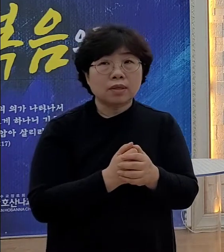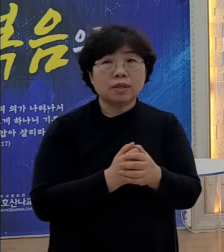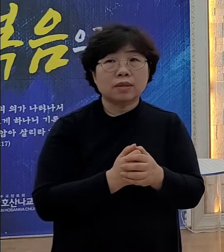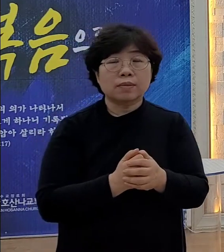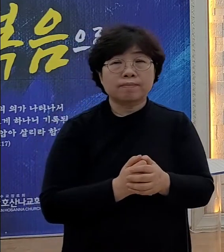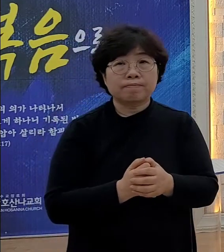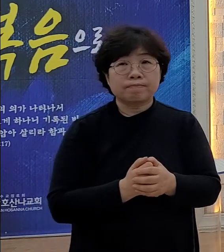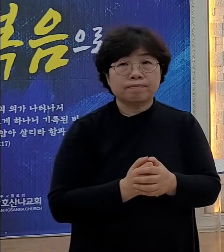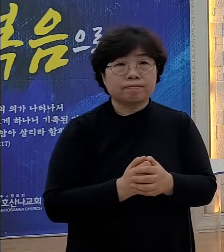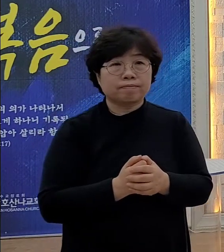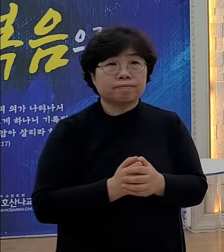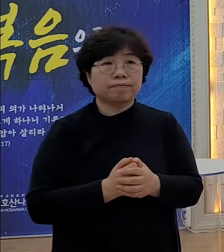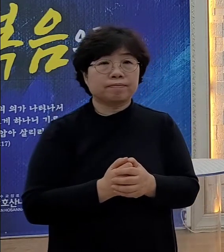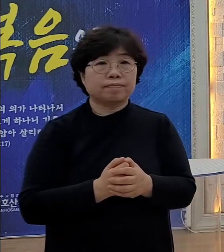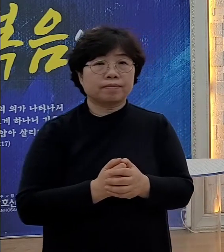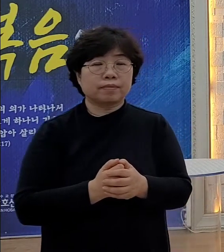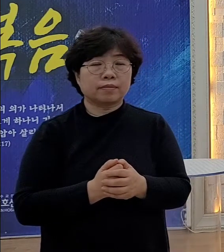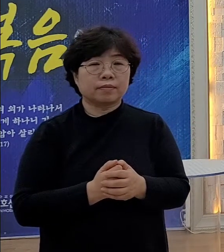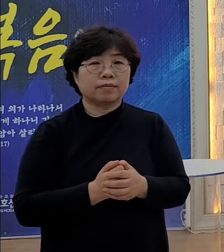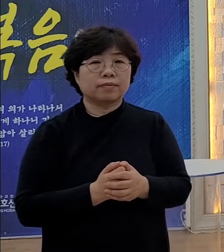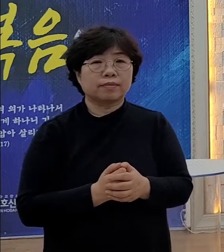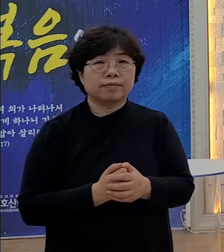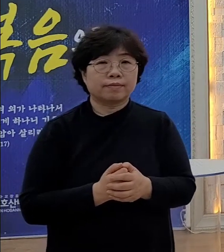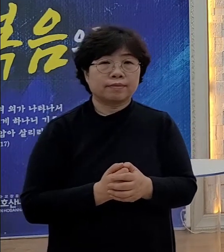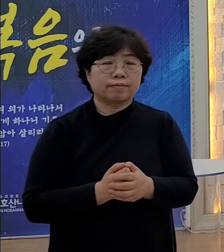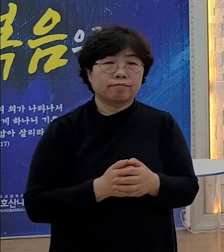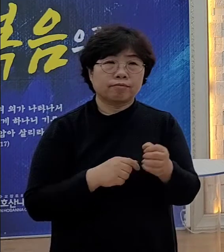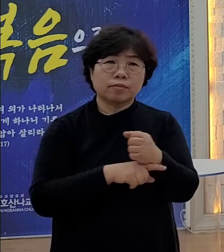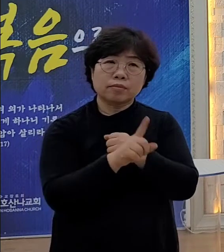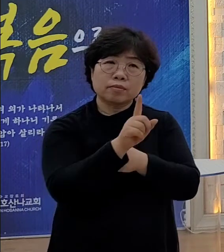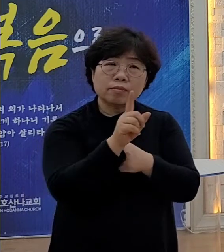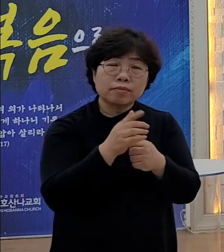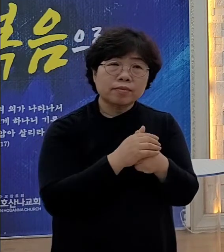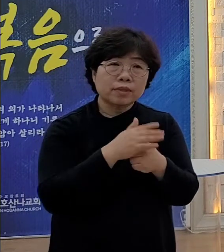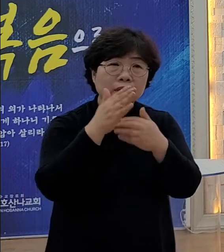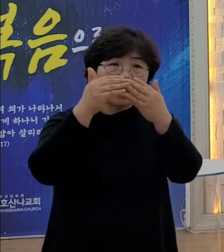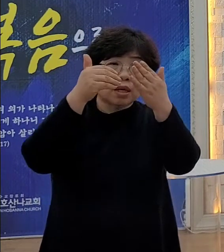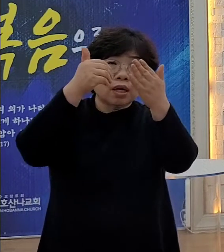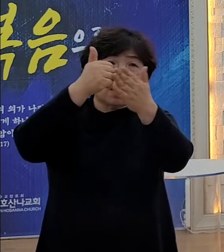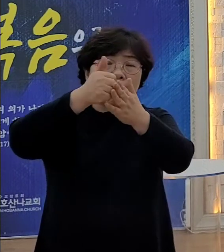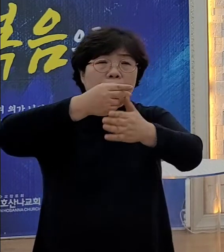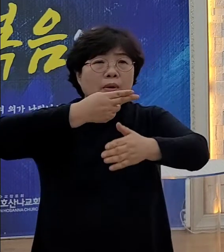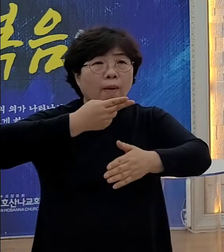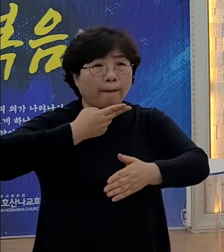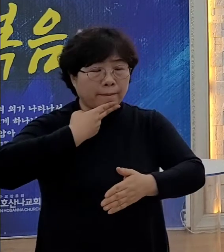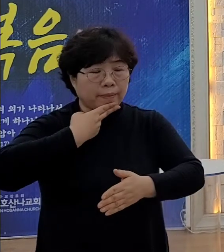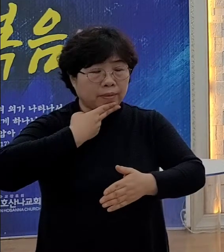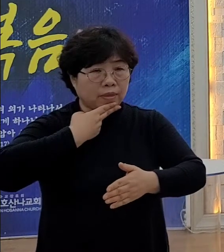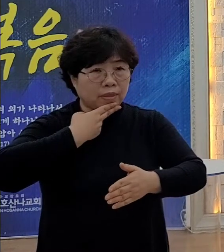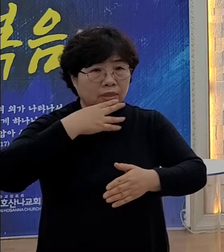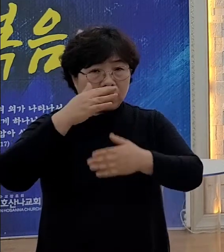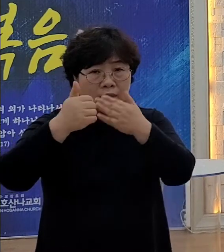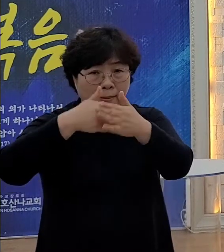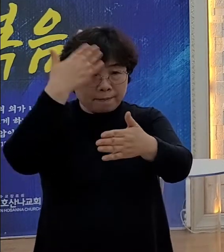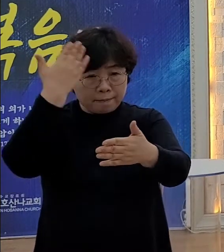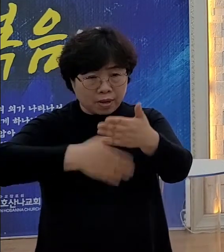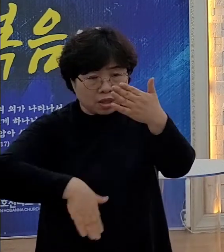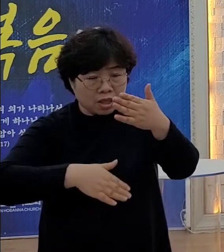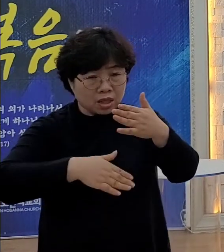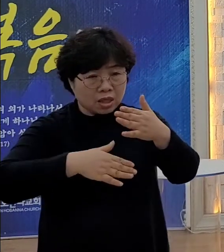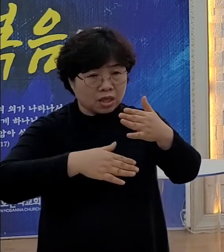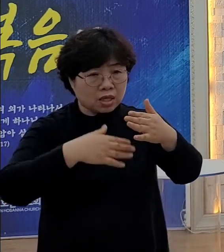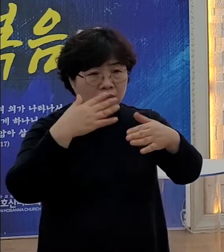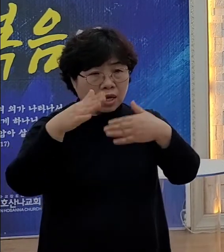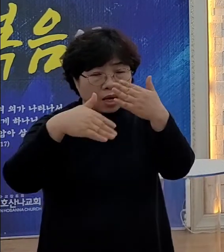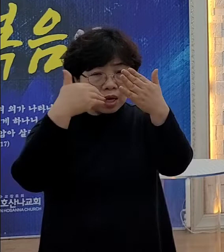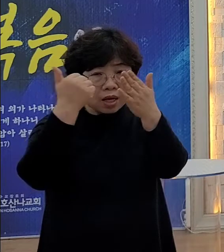Godlessness. Godlessness. 무슨 뜻일까요? 하나님이 없는, 하나님이 빠져있는, 하나님을